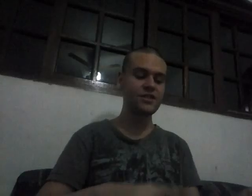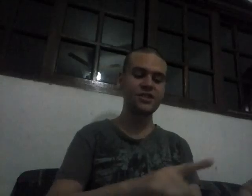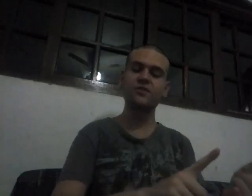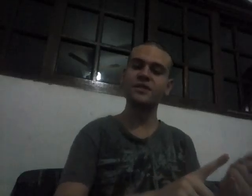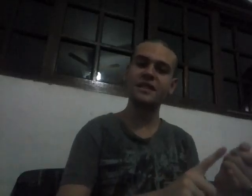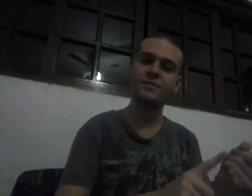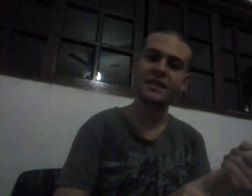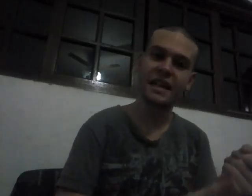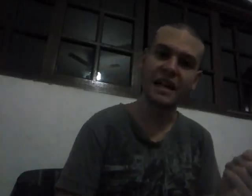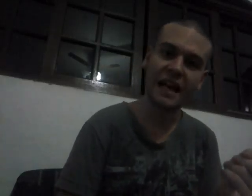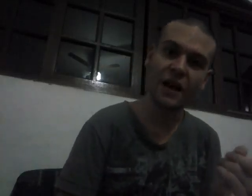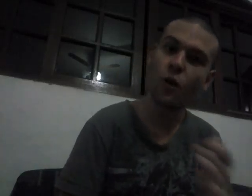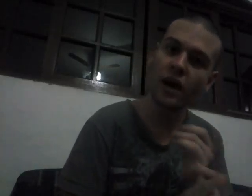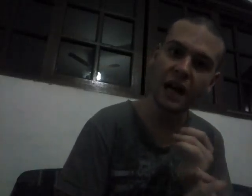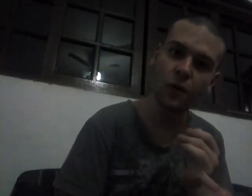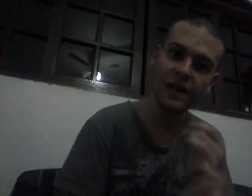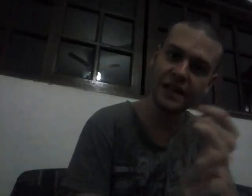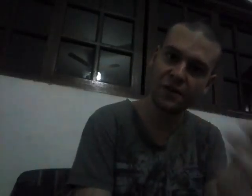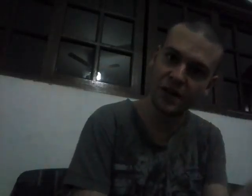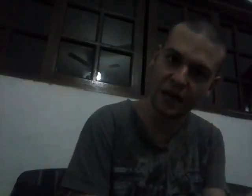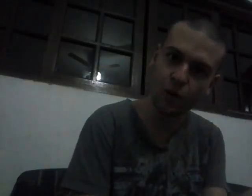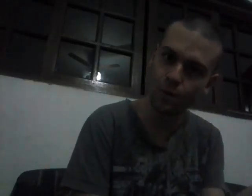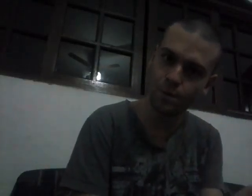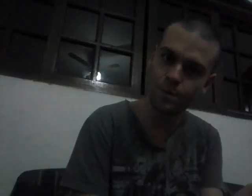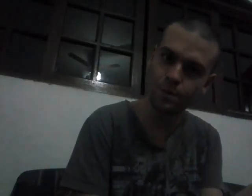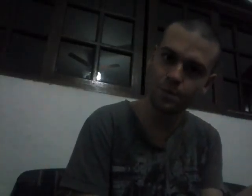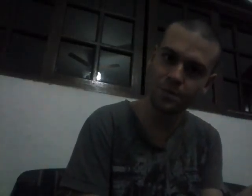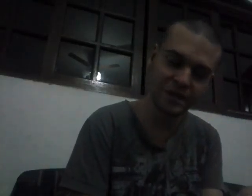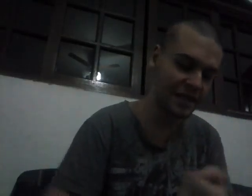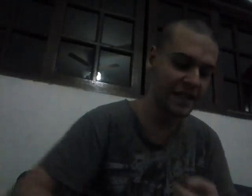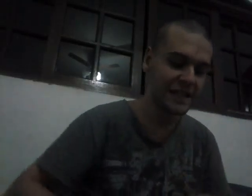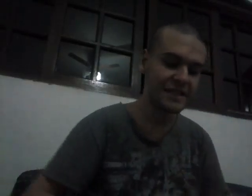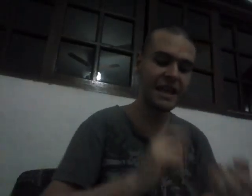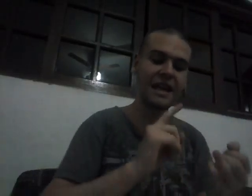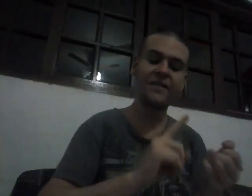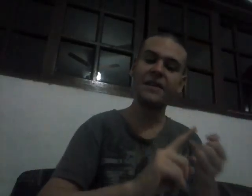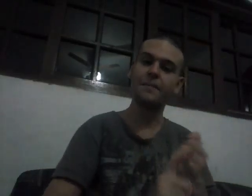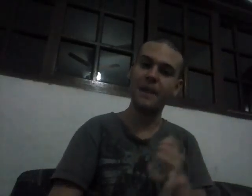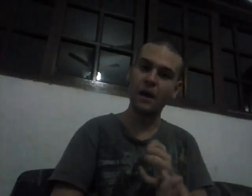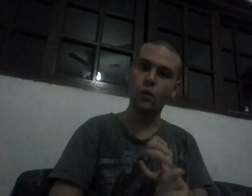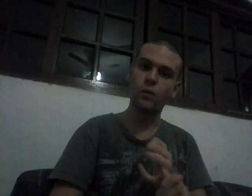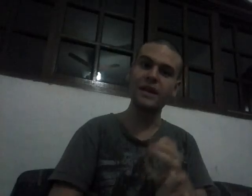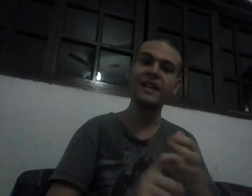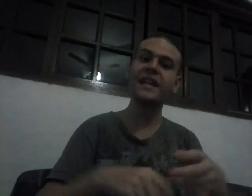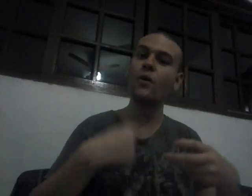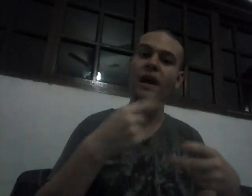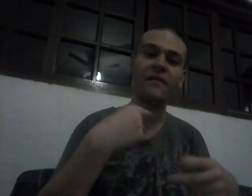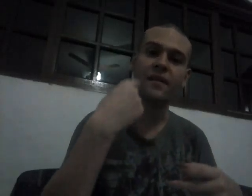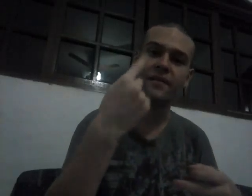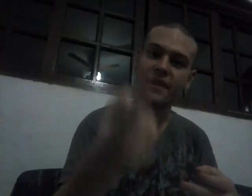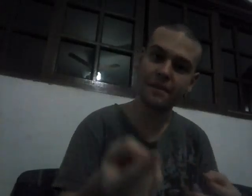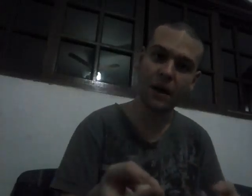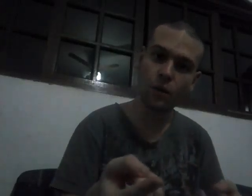se nós já consideramos que ela é oral e não oral, se ela é verbal e não é verbal,